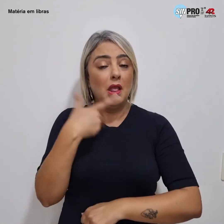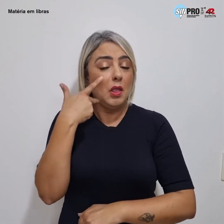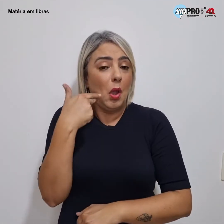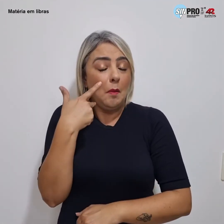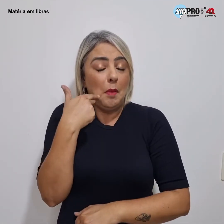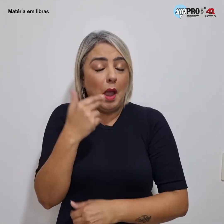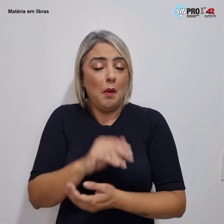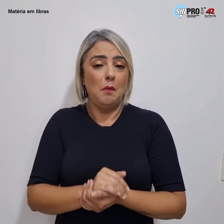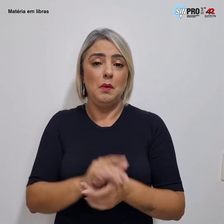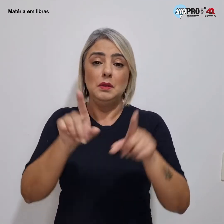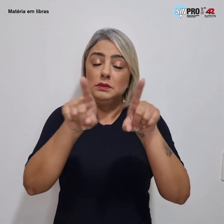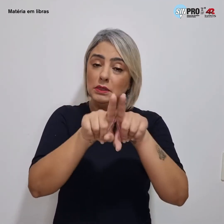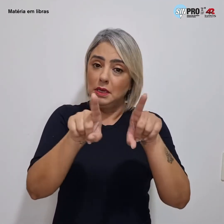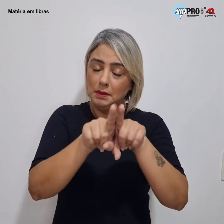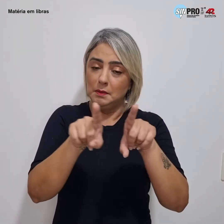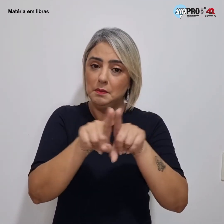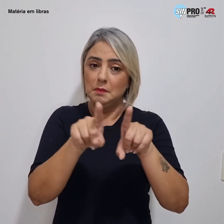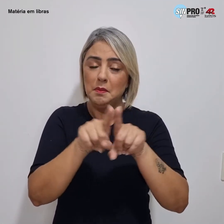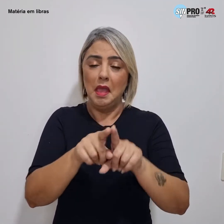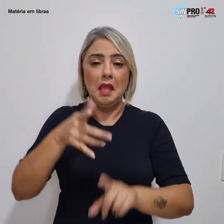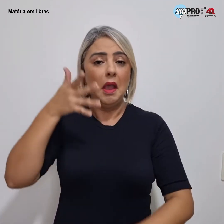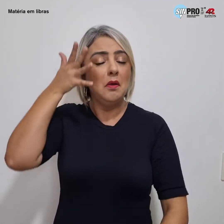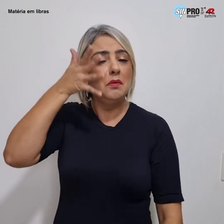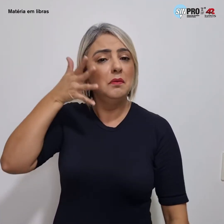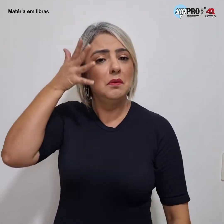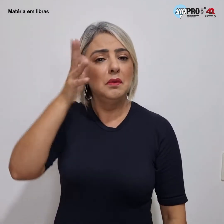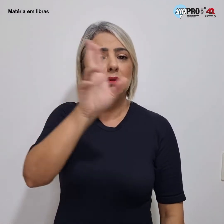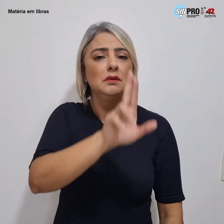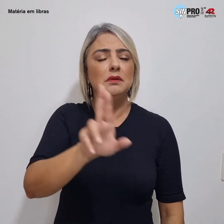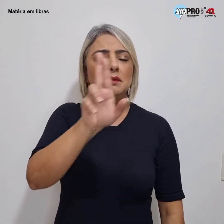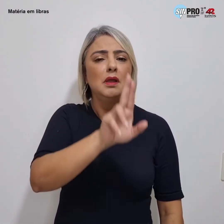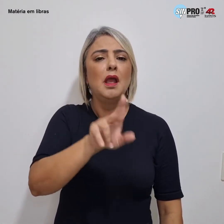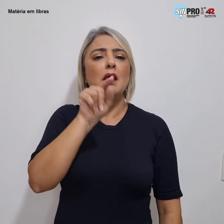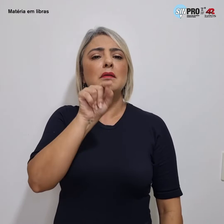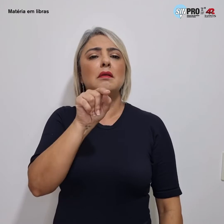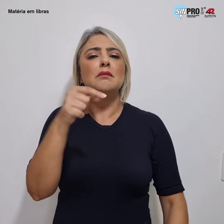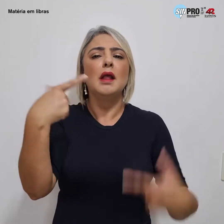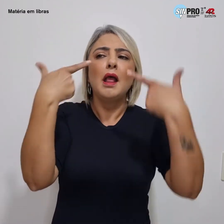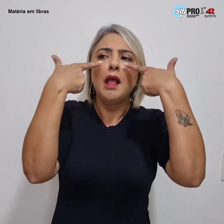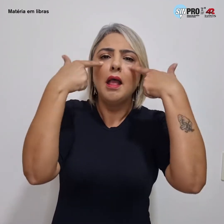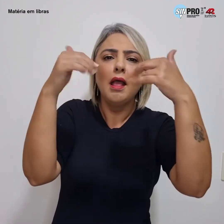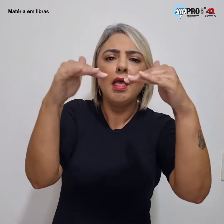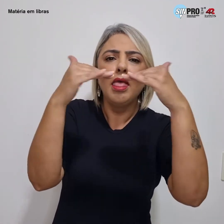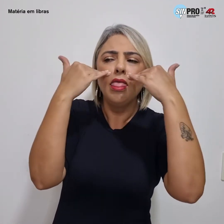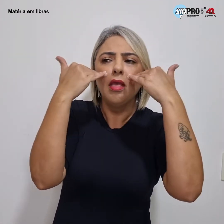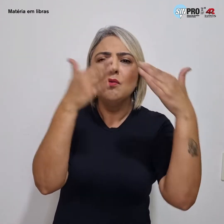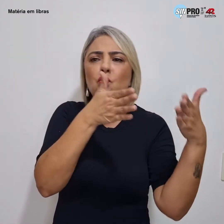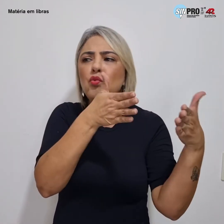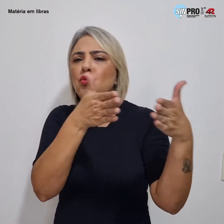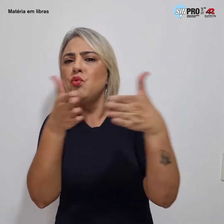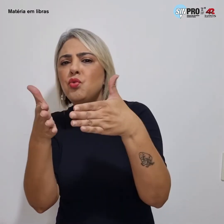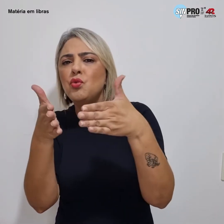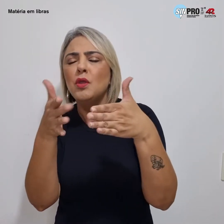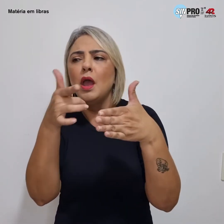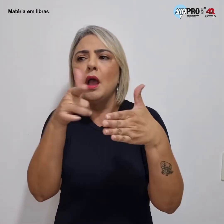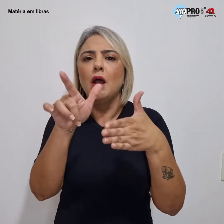natural. Também é um discurso usado para manter a atenção desviada para